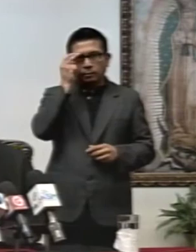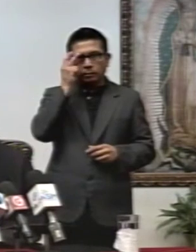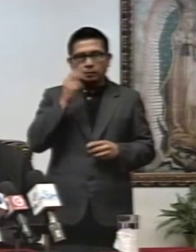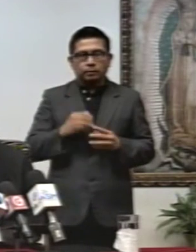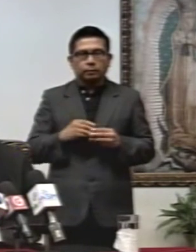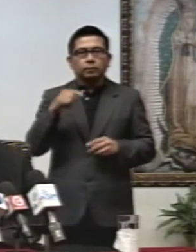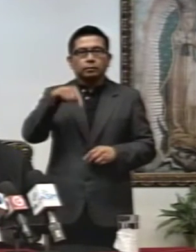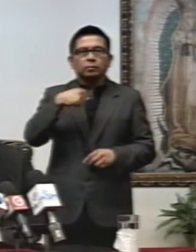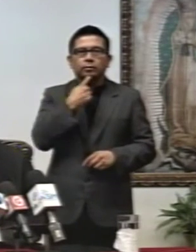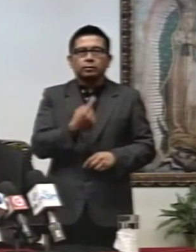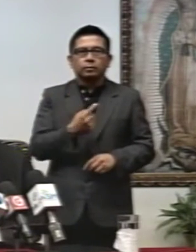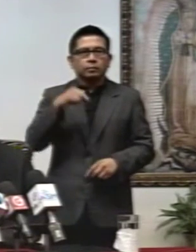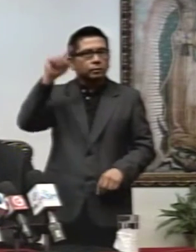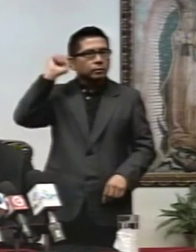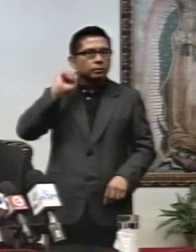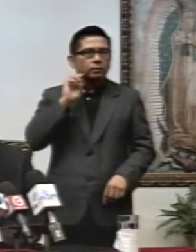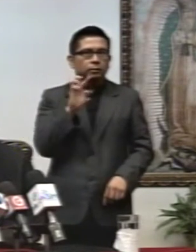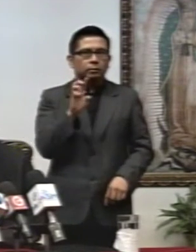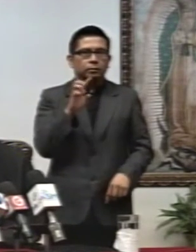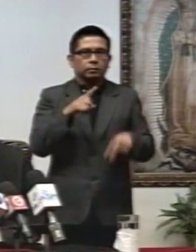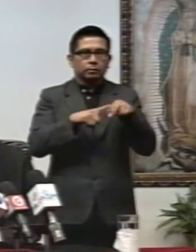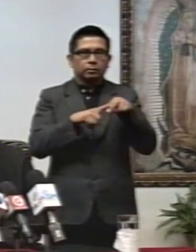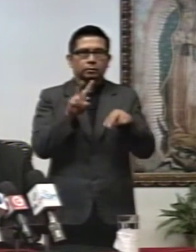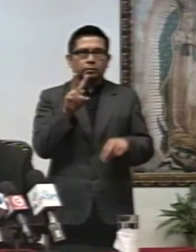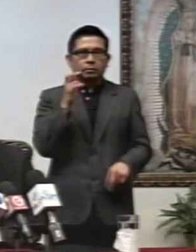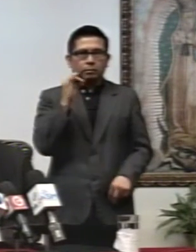A continuación, David Cruz, de Mega Noticias